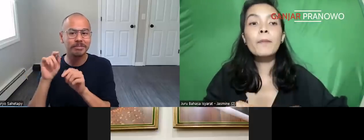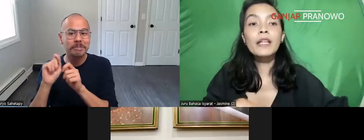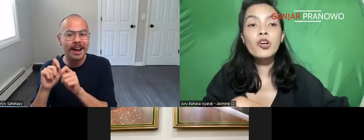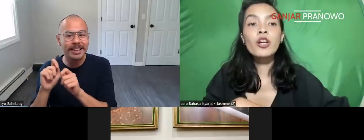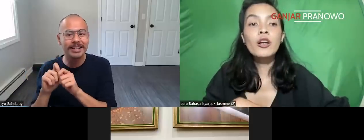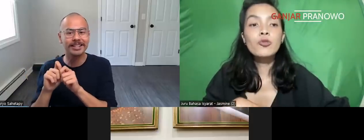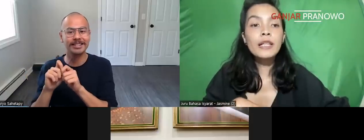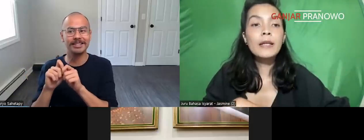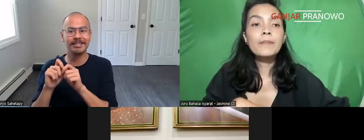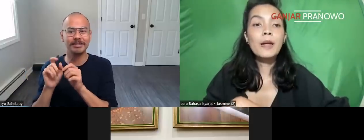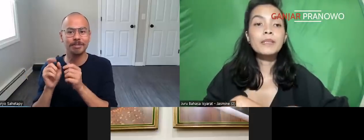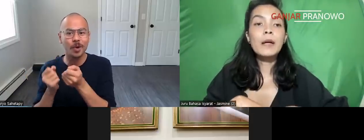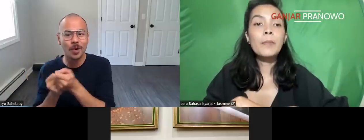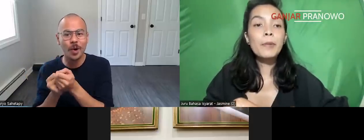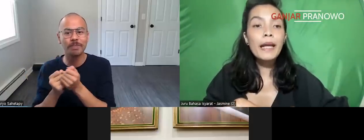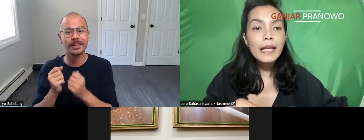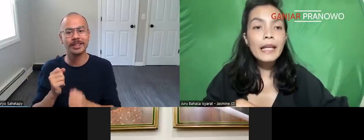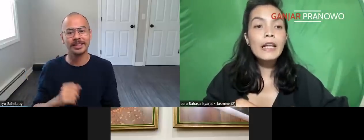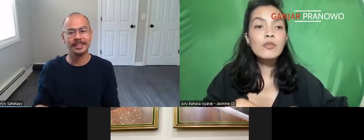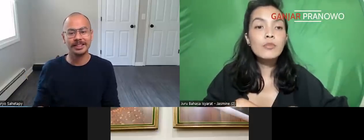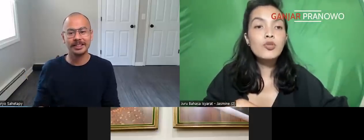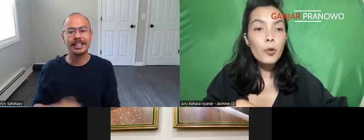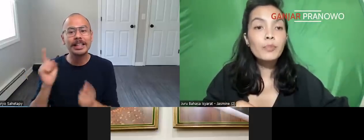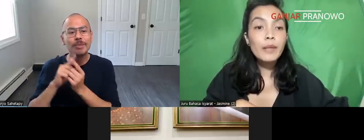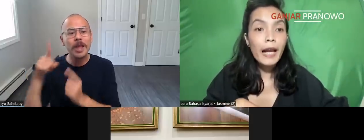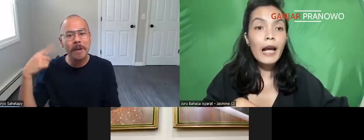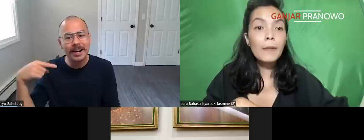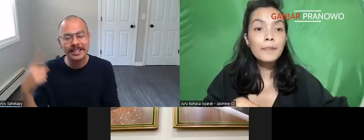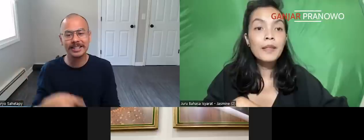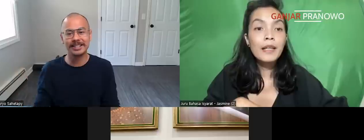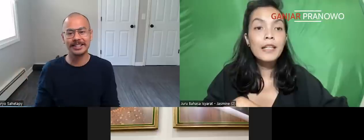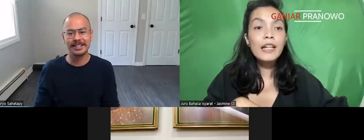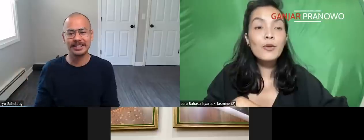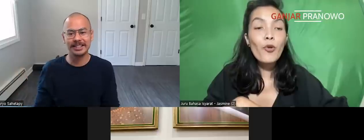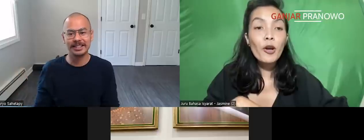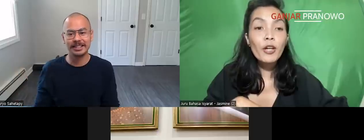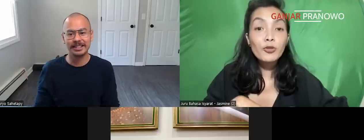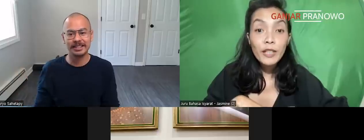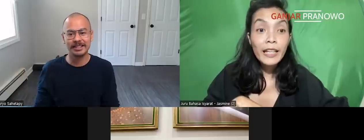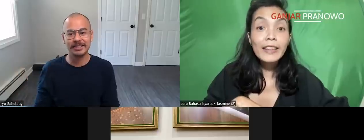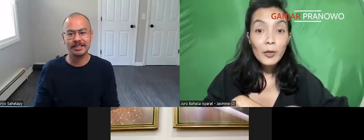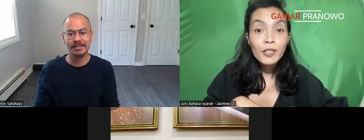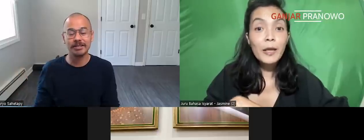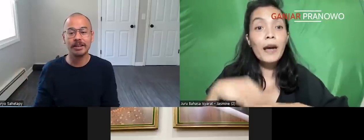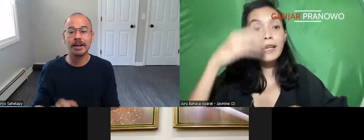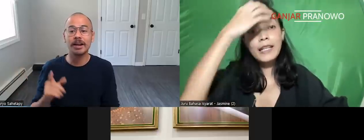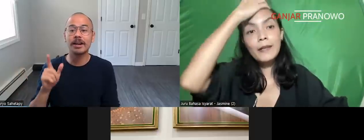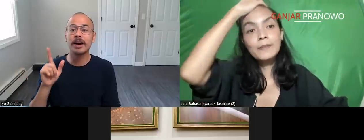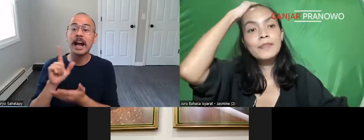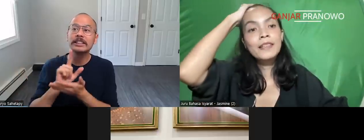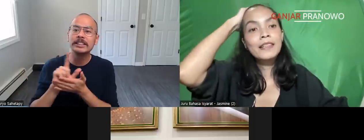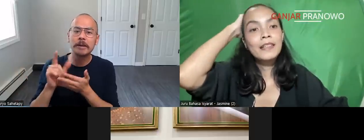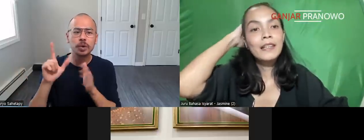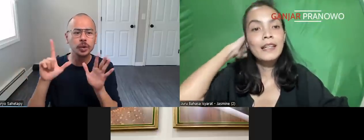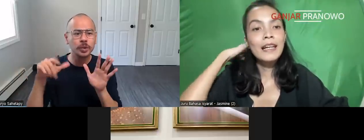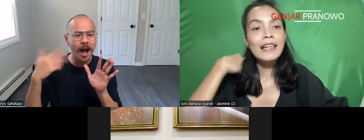mereka punya mentor tuli yang bisa memperbaiki dan mensupport mereka dan ketemu orang-orang tuli terus setiap